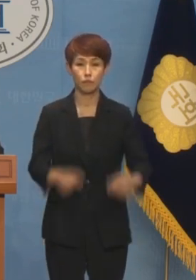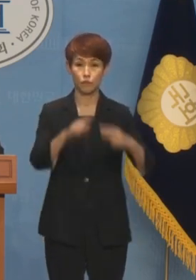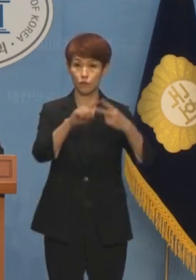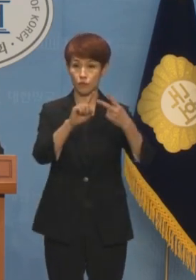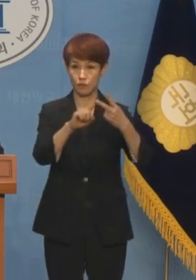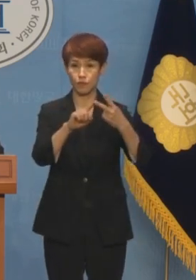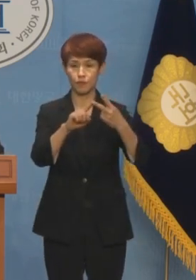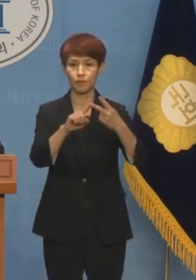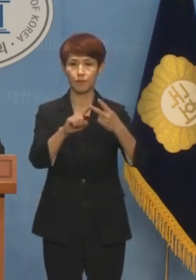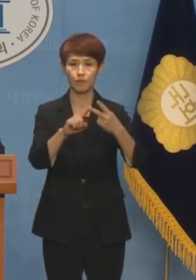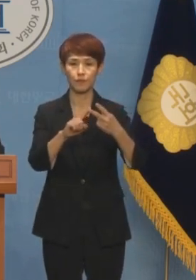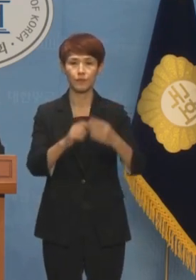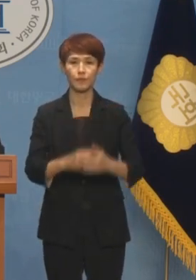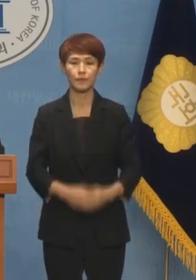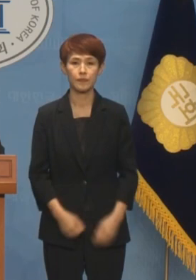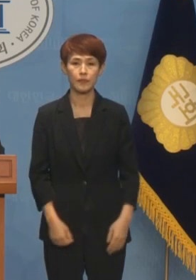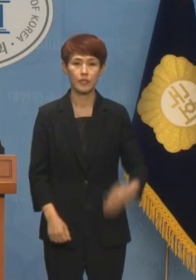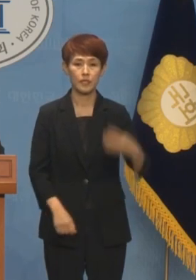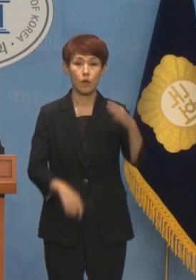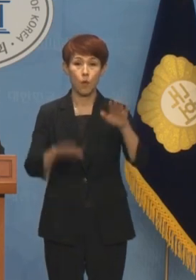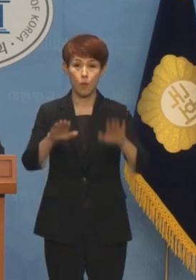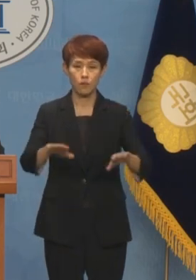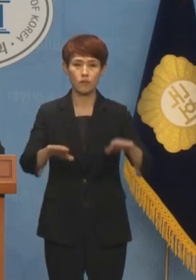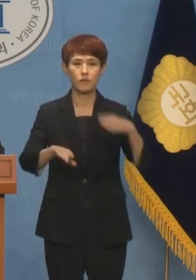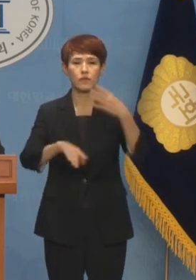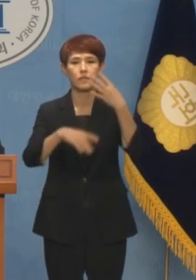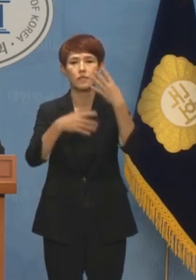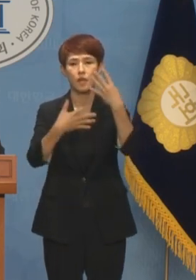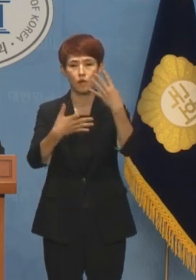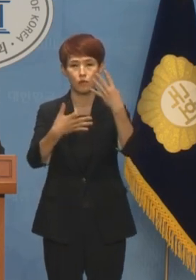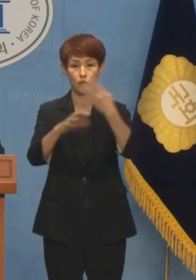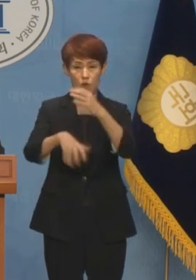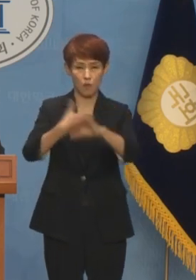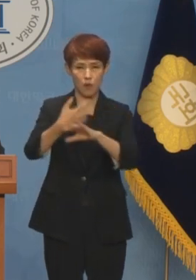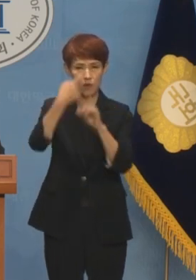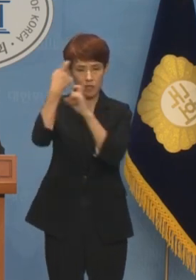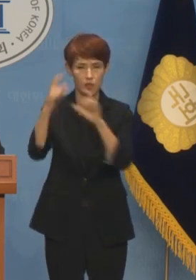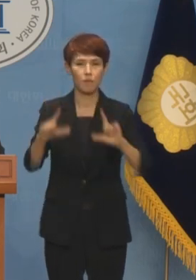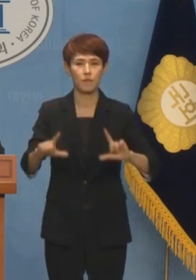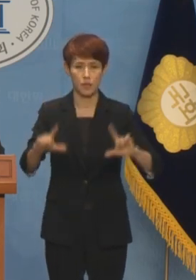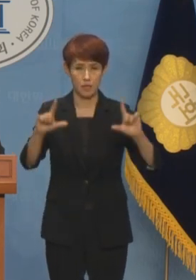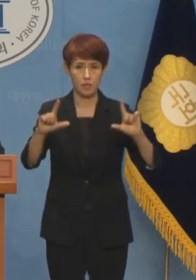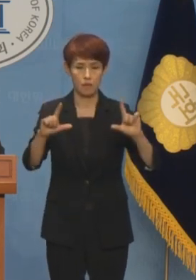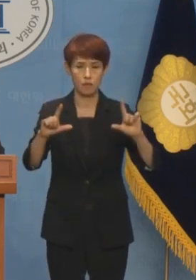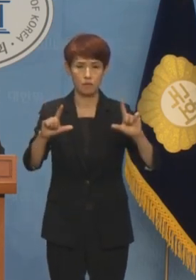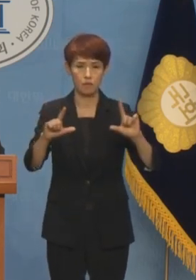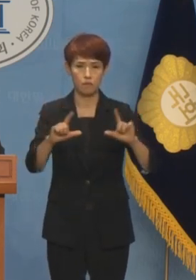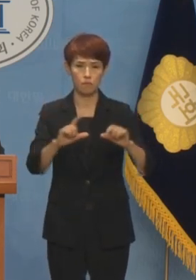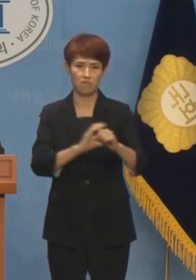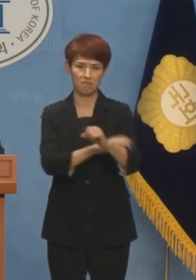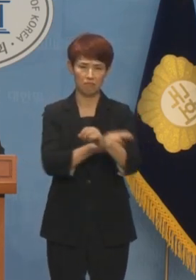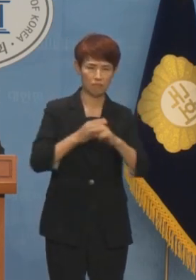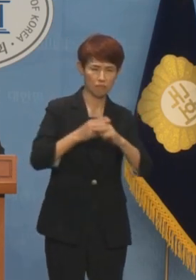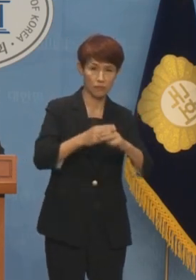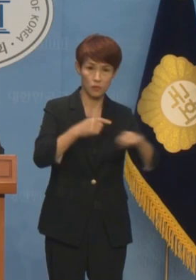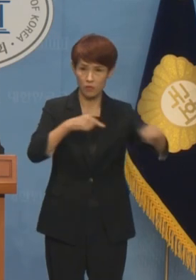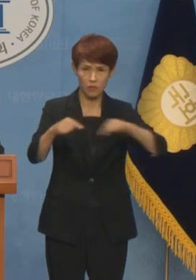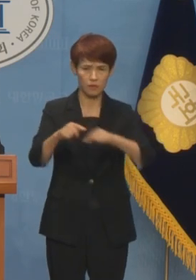2건입니다. 4.19 혁명 기념일, 오만과 독선의 정치는 사라져야